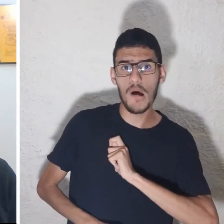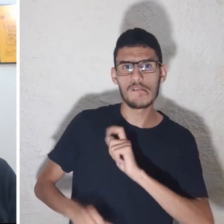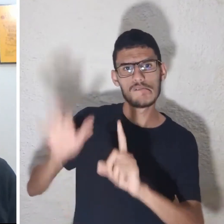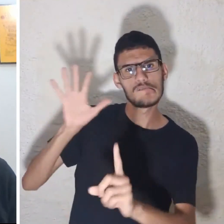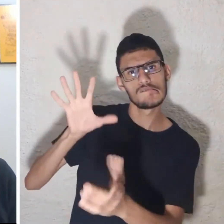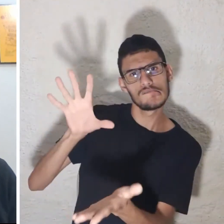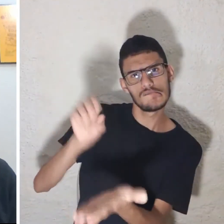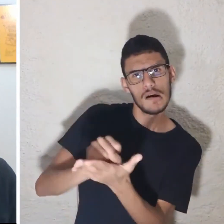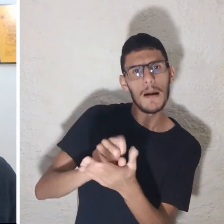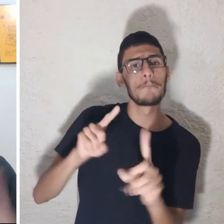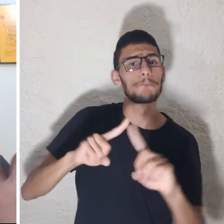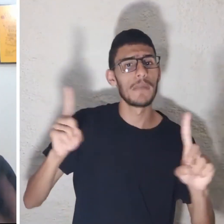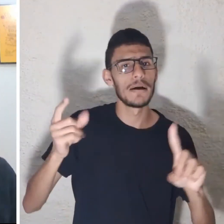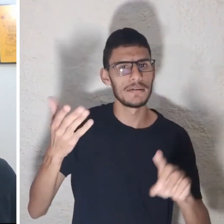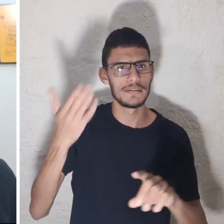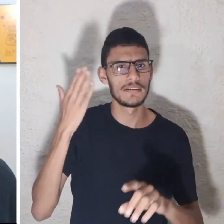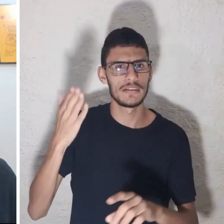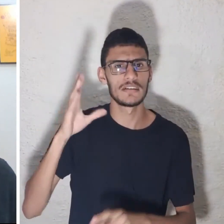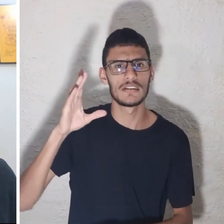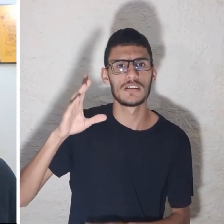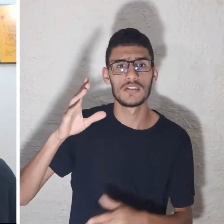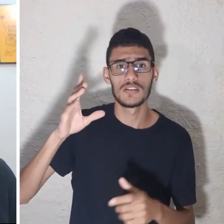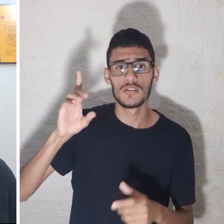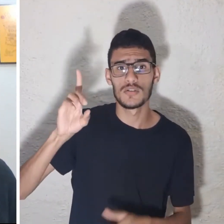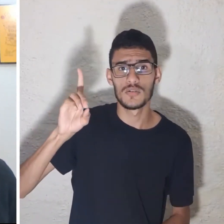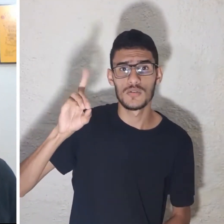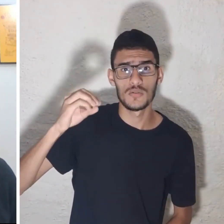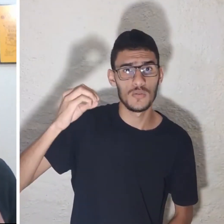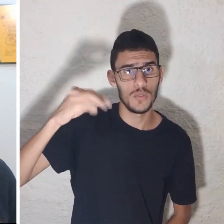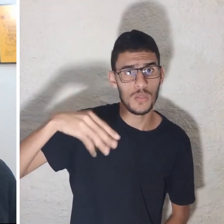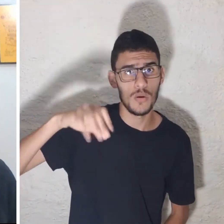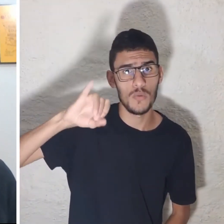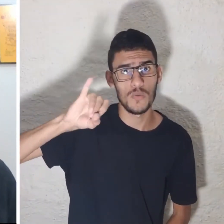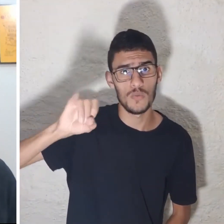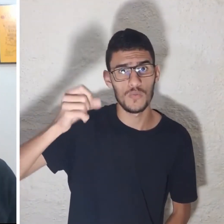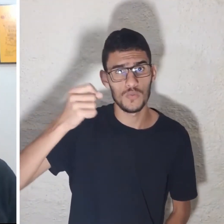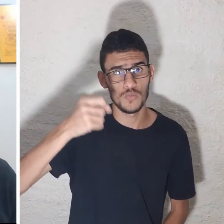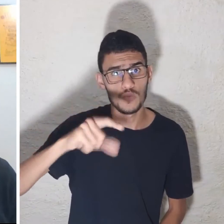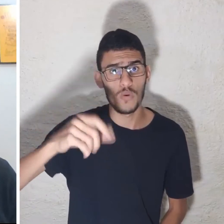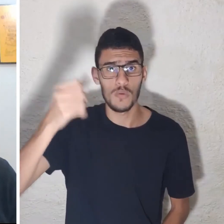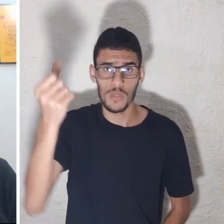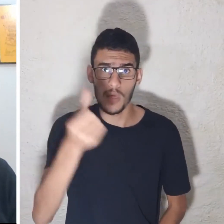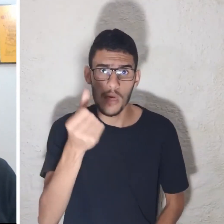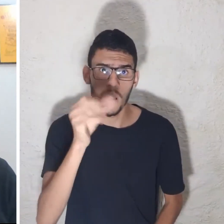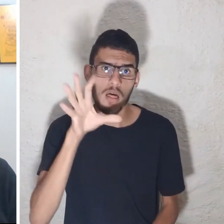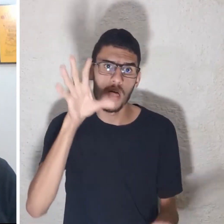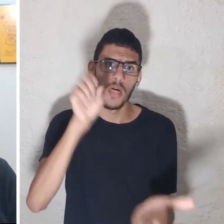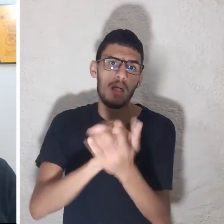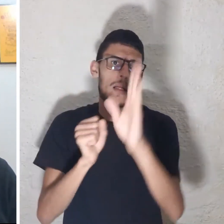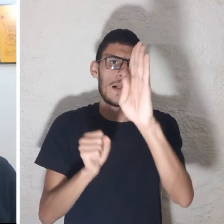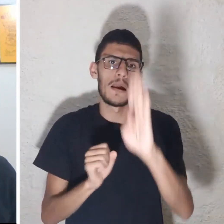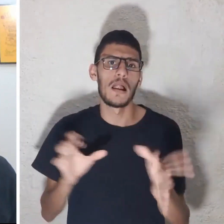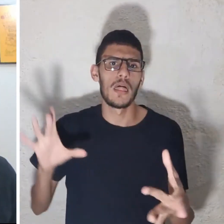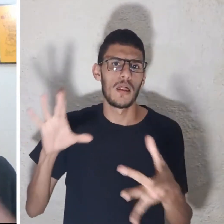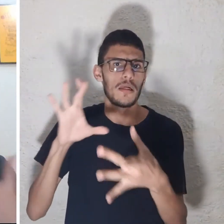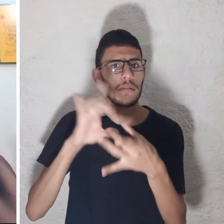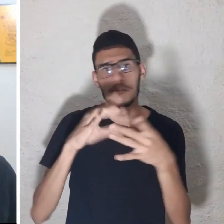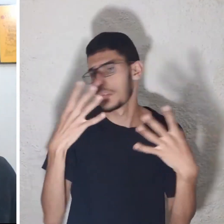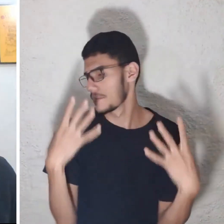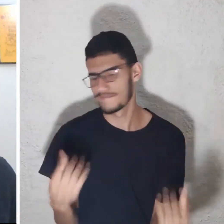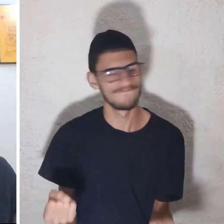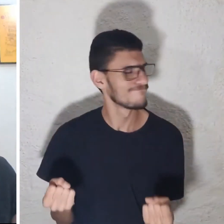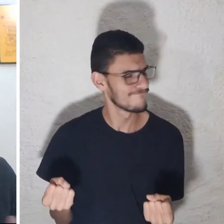espanhóis. Mas desde a época do Dom João VI, né, a província Cisplatina, ela foi anexada ao Brasil. Eles